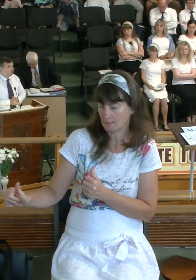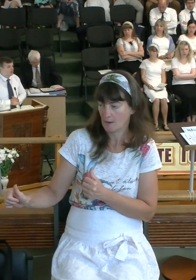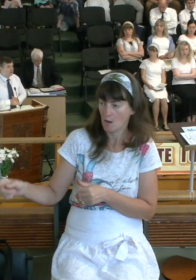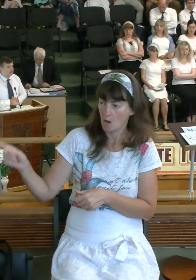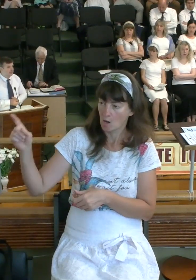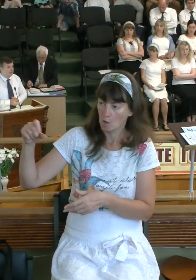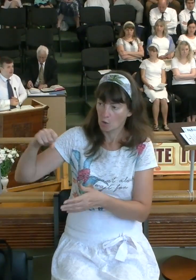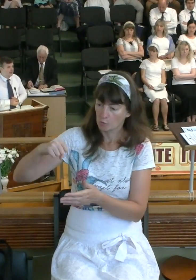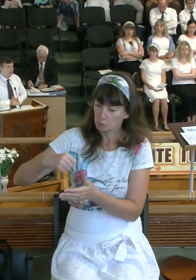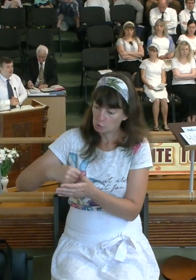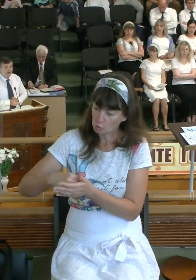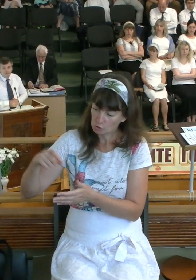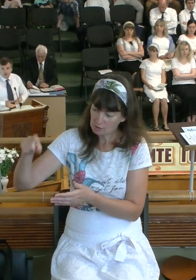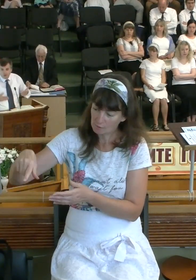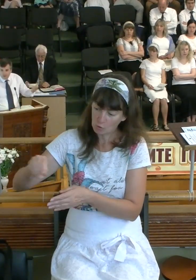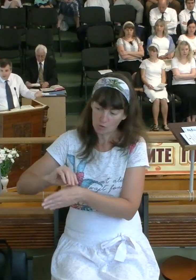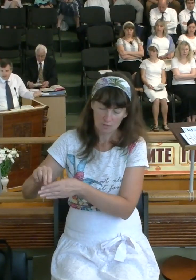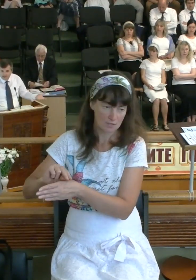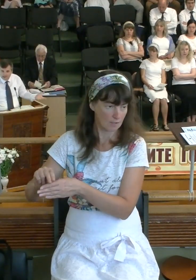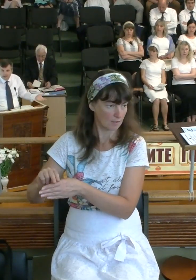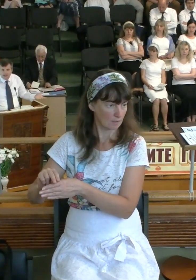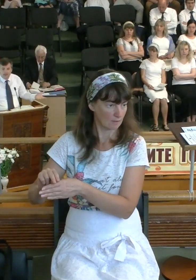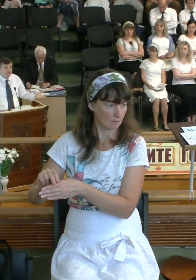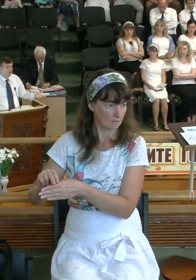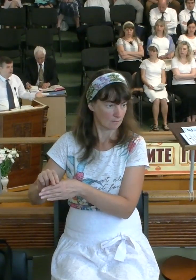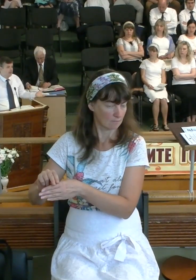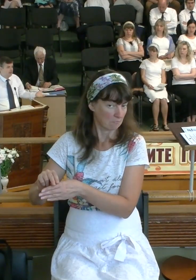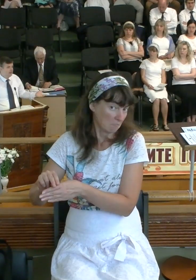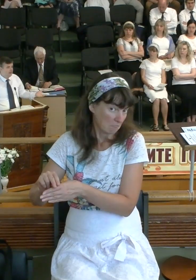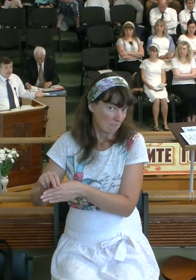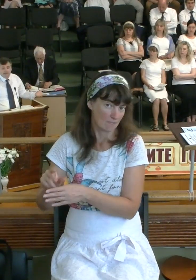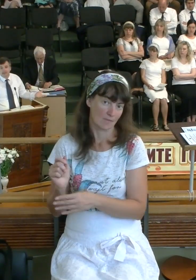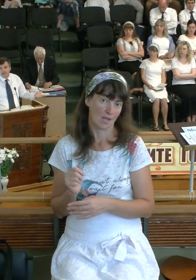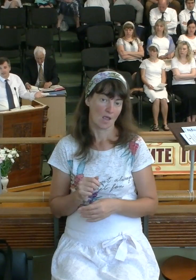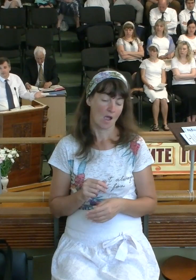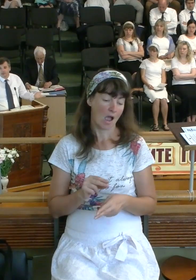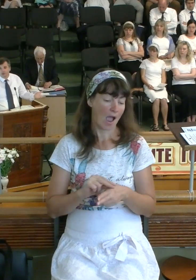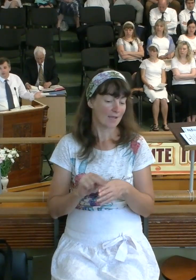они не получат исцеление? А в чем было исцеление этих людей?